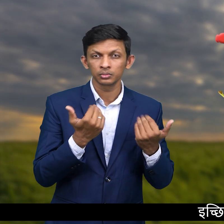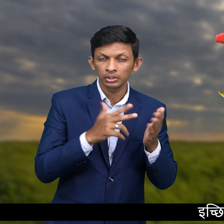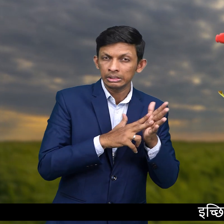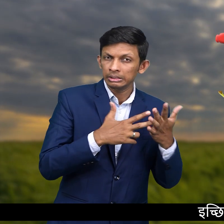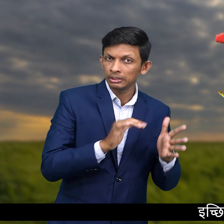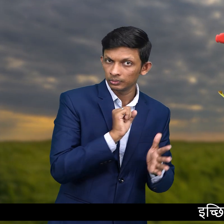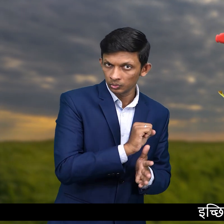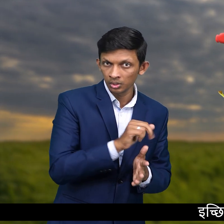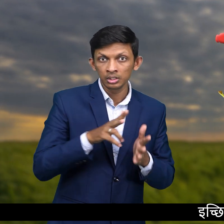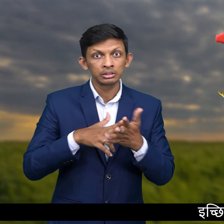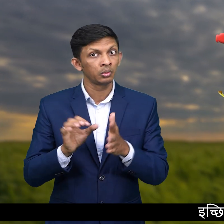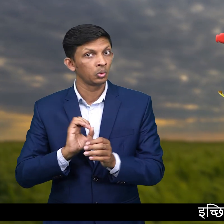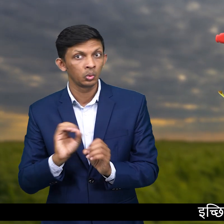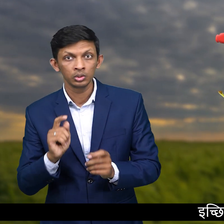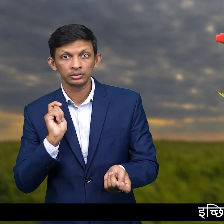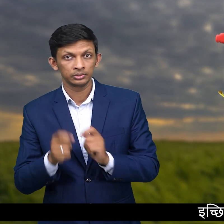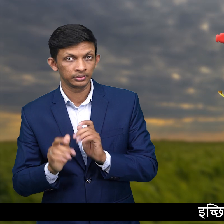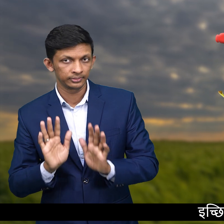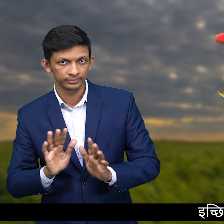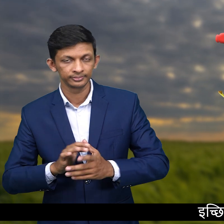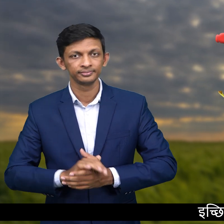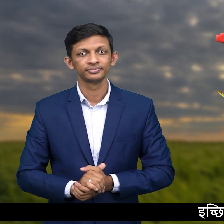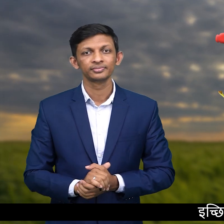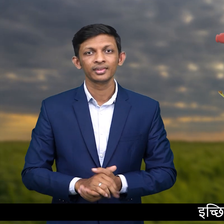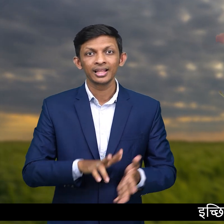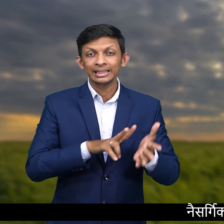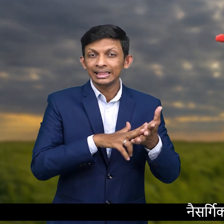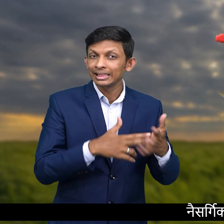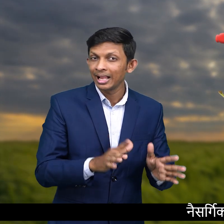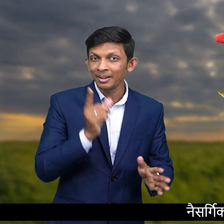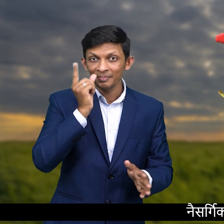इच्छित आणि अवांछित बदल,